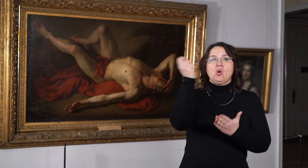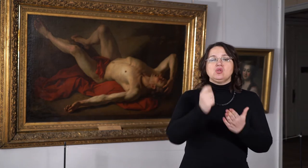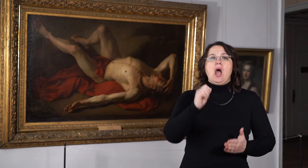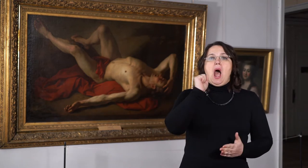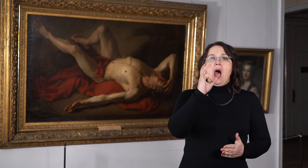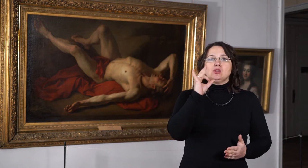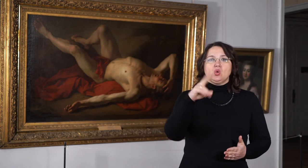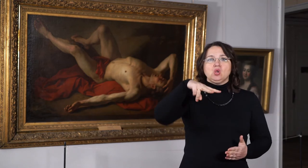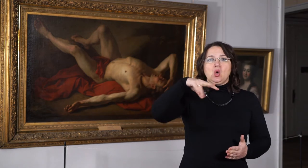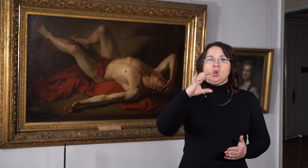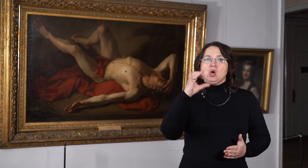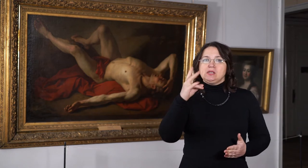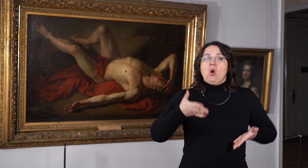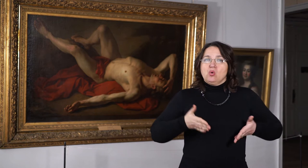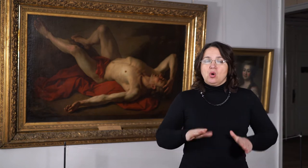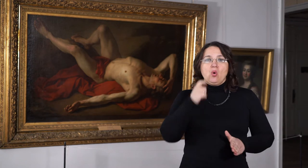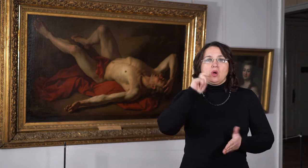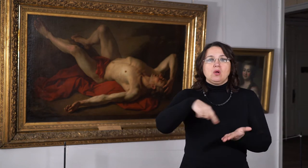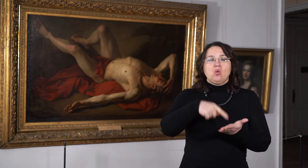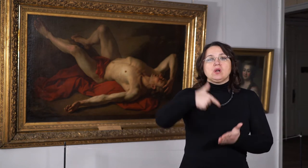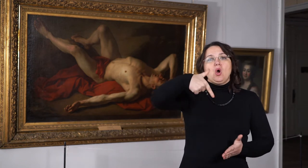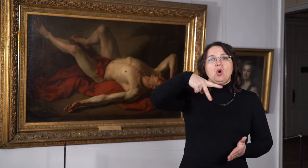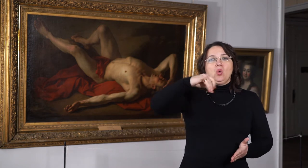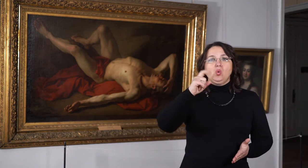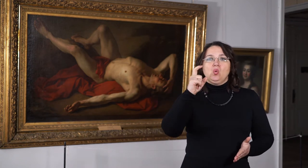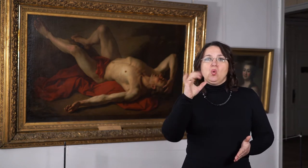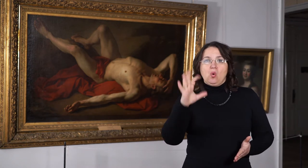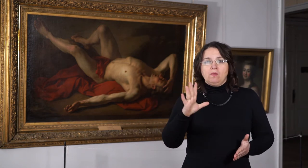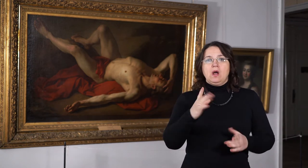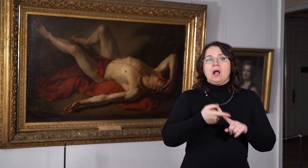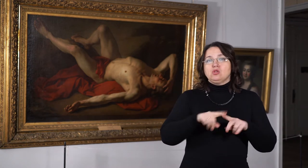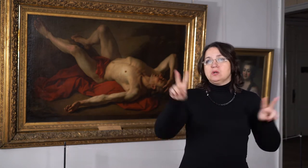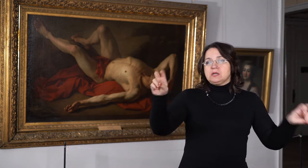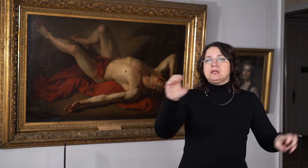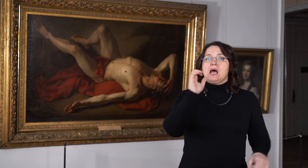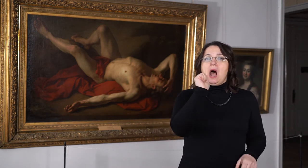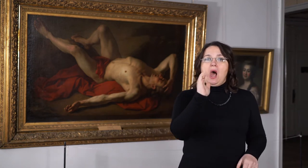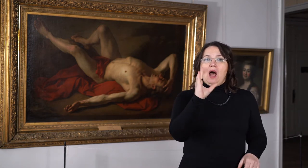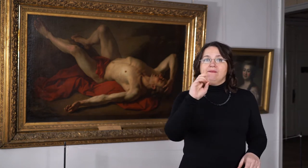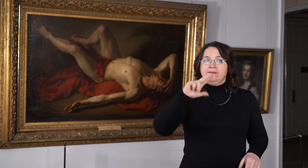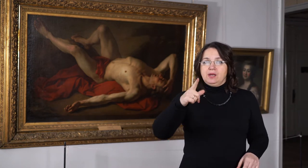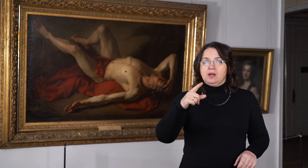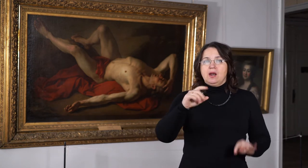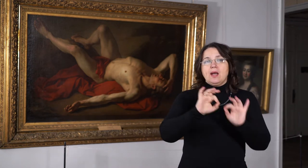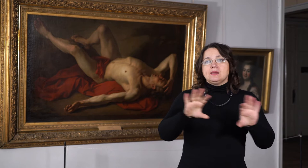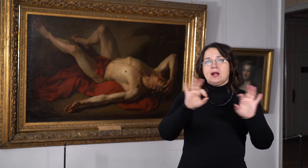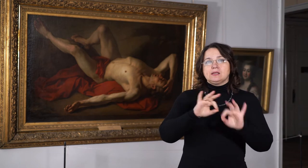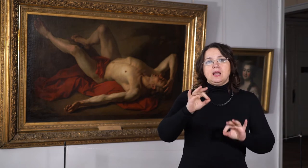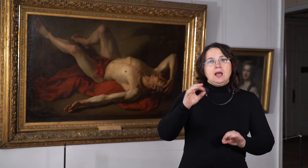Лосенко, уроженца украинского города Глухов, которая называется «Авель». Трактуя библейскую легенду о